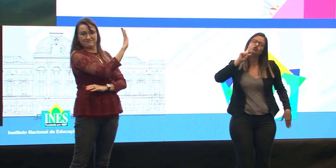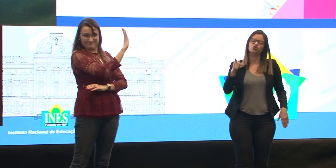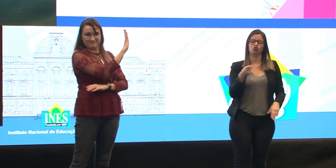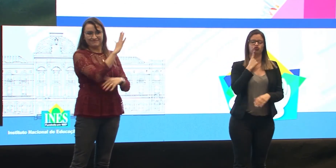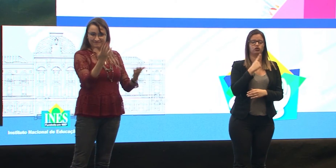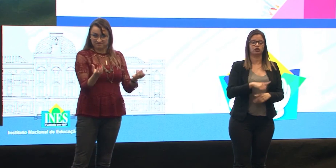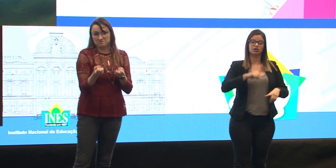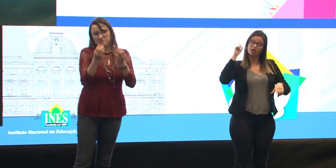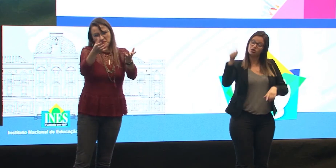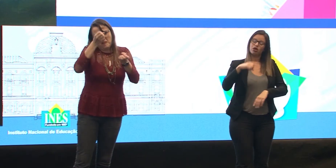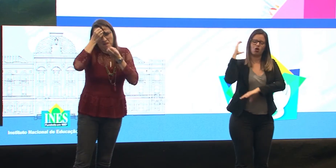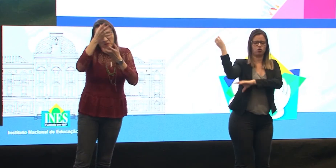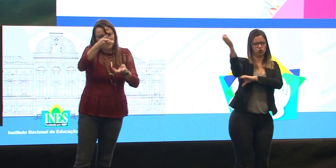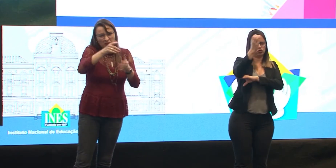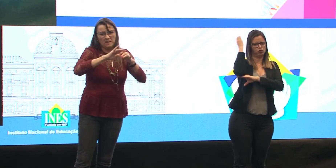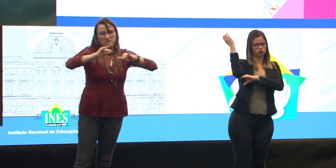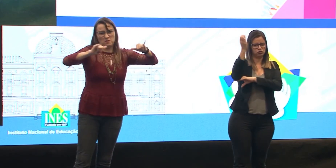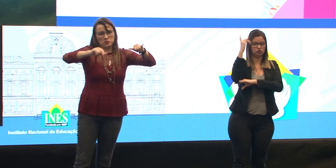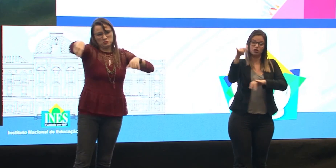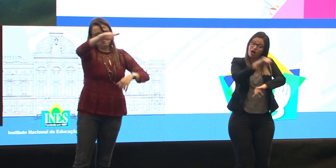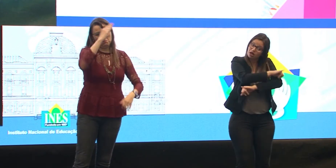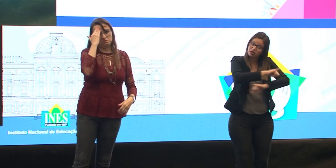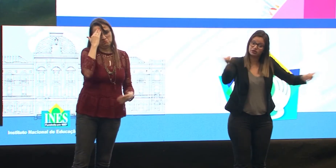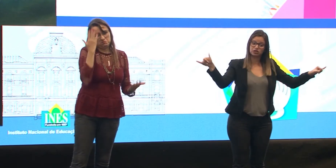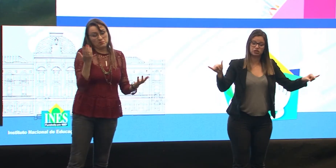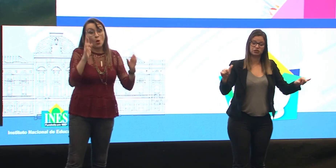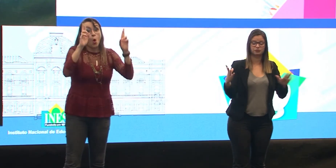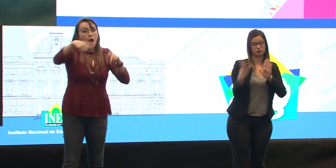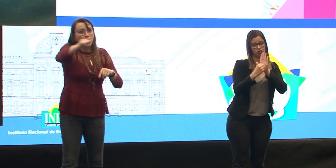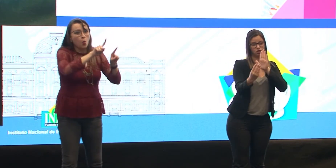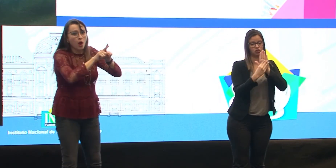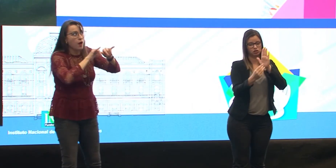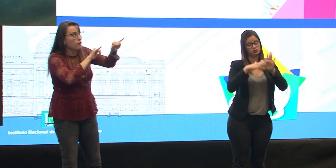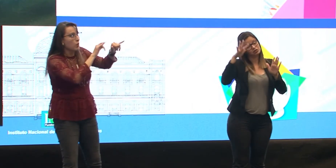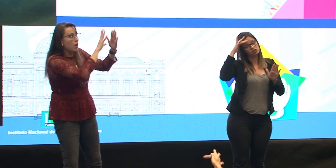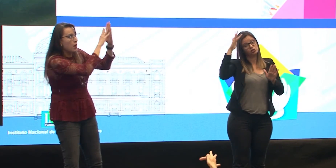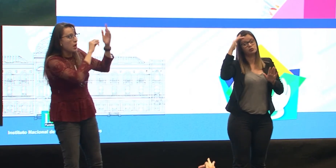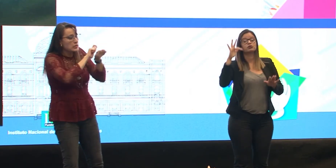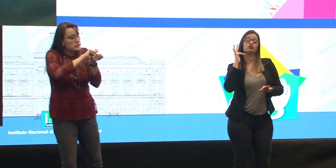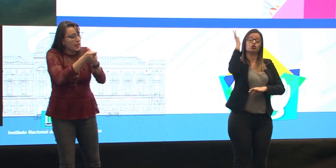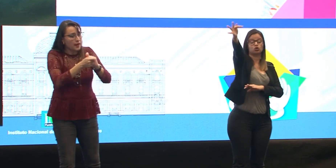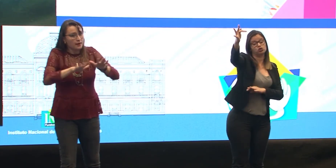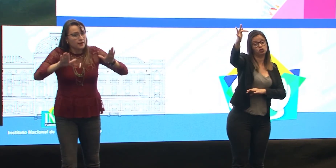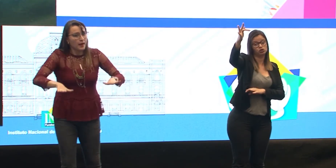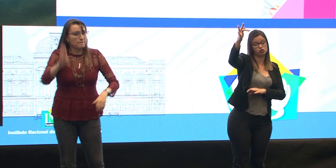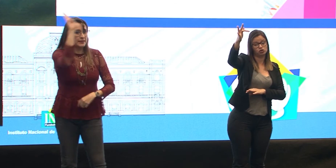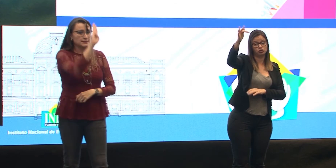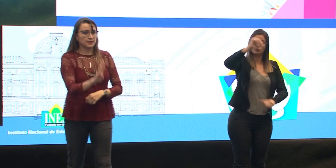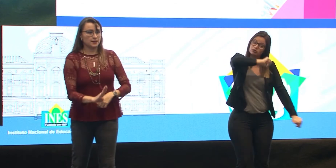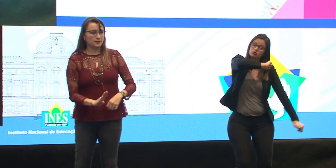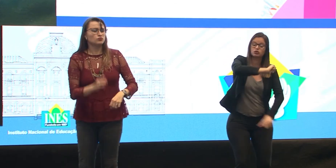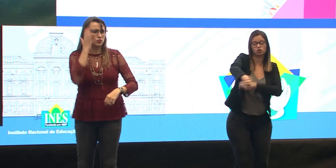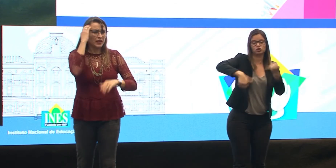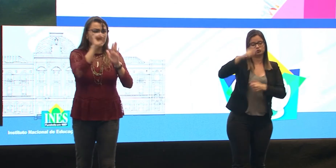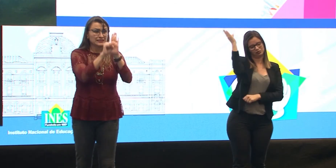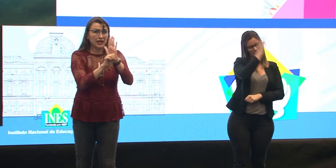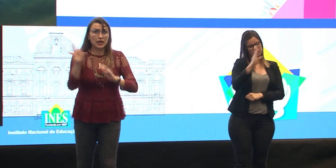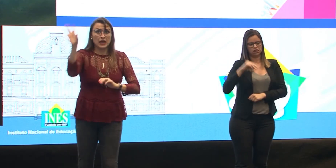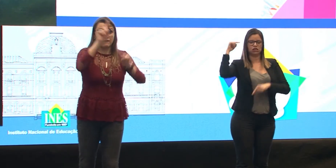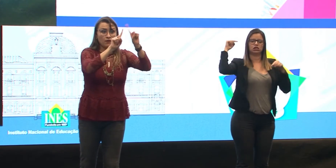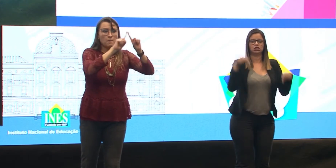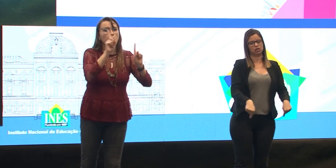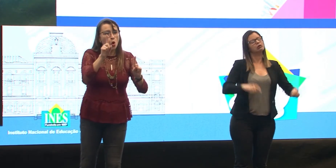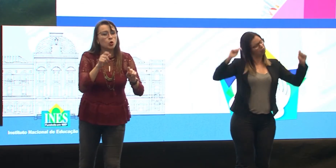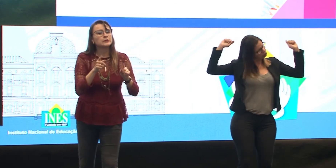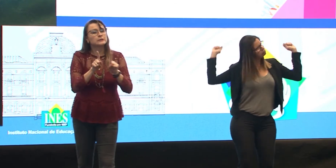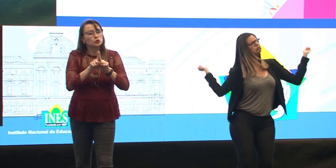nesses objetivos que são uma educação de qualidade, né? Eu espero que essas informações ajudem para que